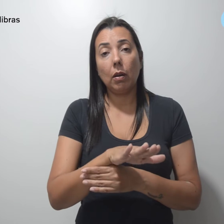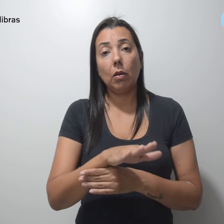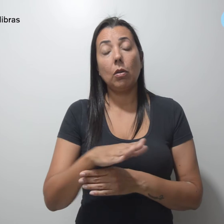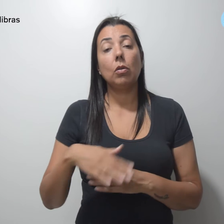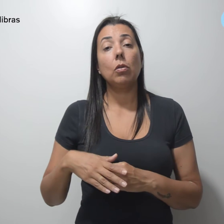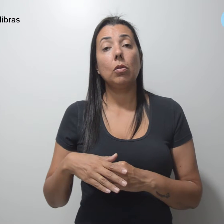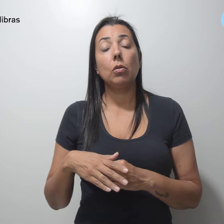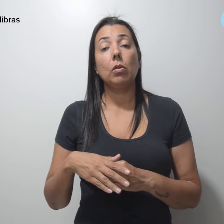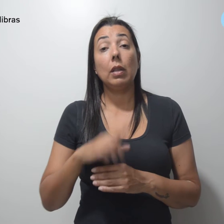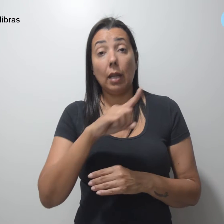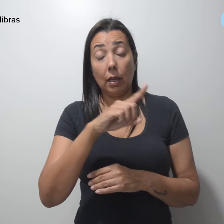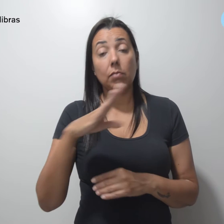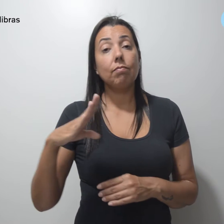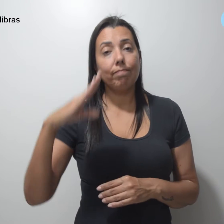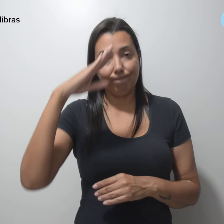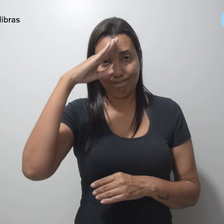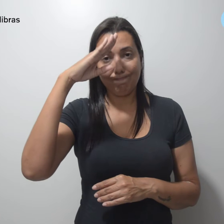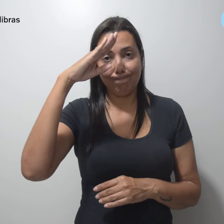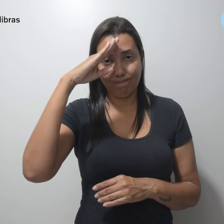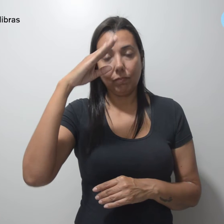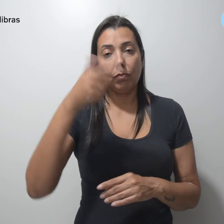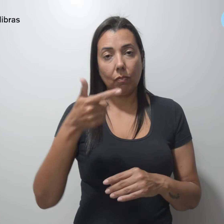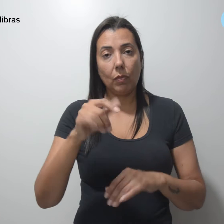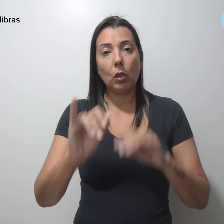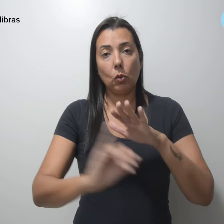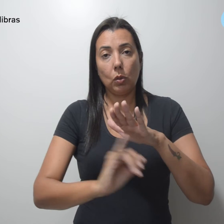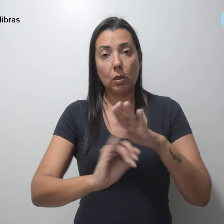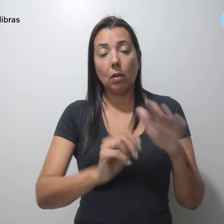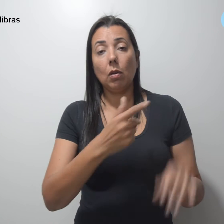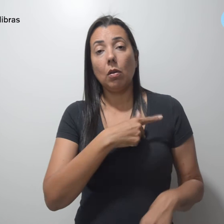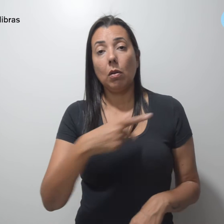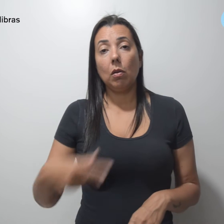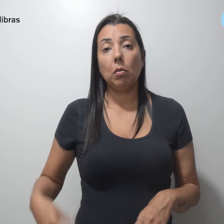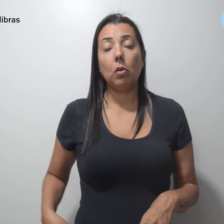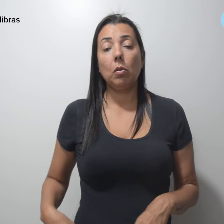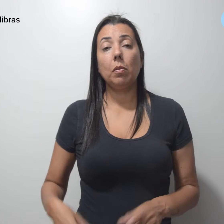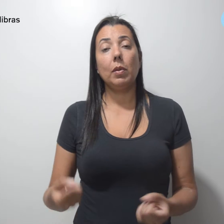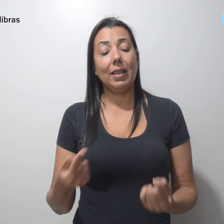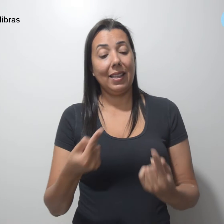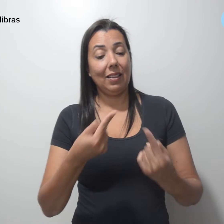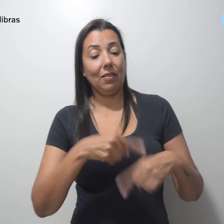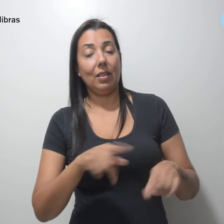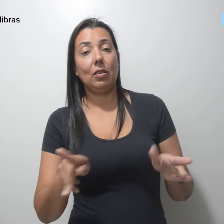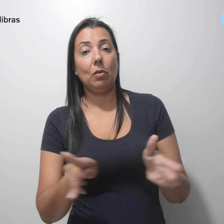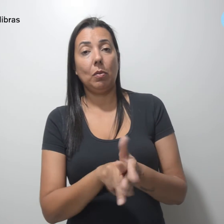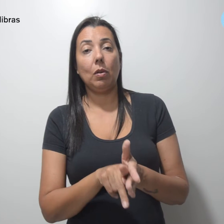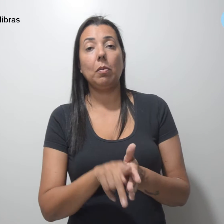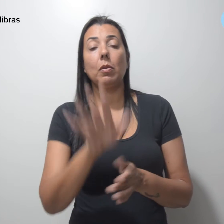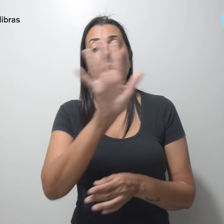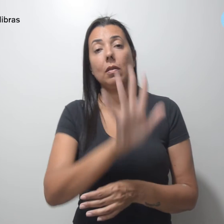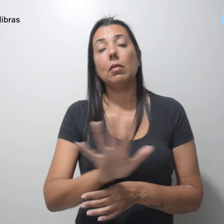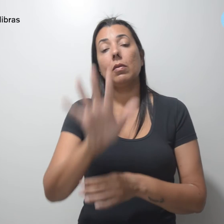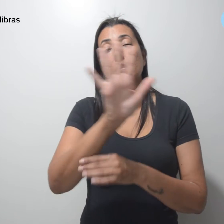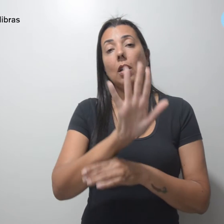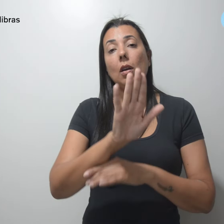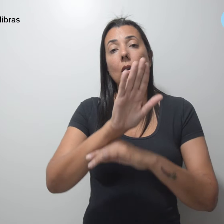do Exército, uma instituição pública de defesa do Estado Nacional, denunciam